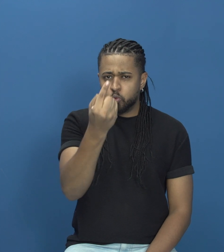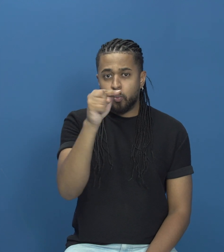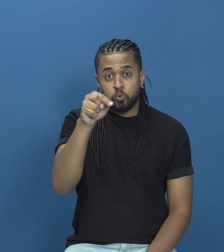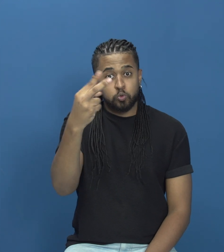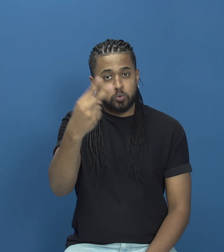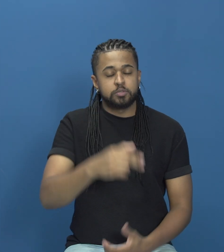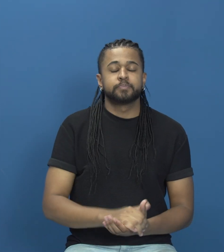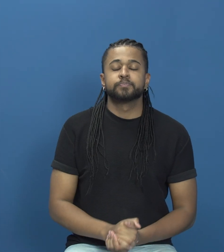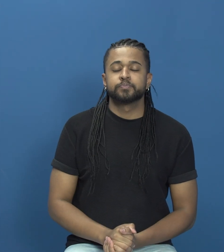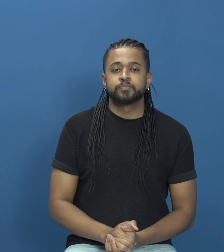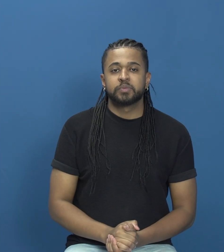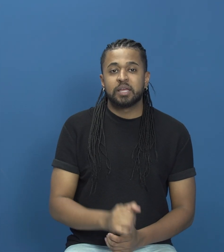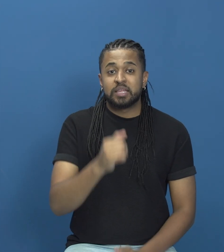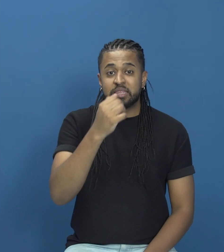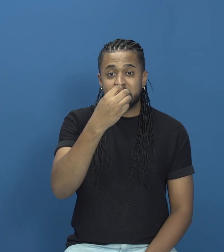5.1.2.